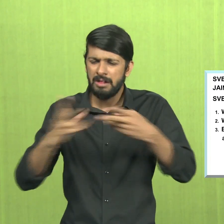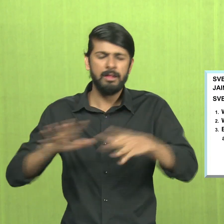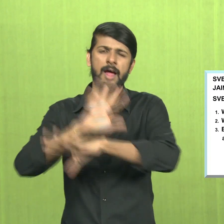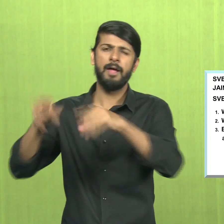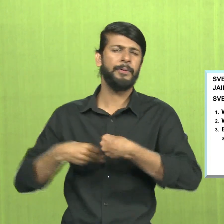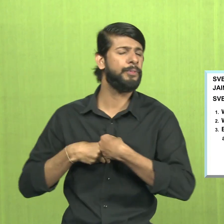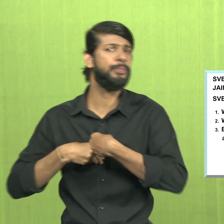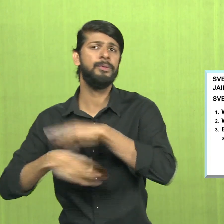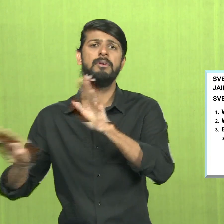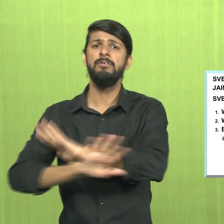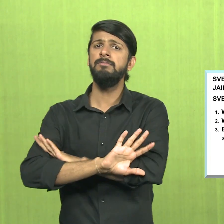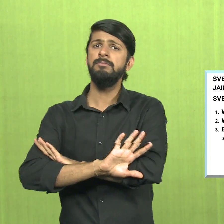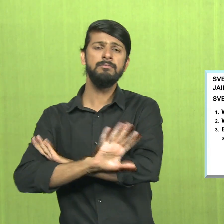बहन जी मिनट आप अ